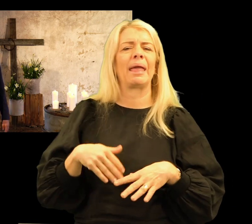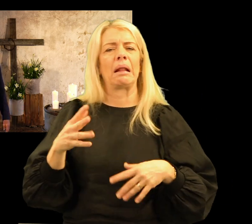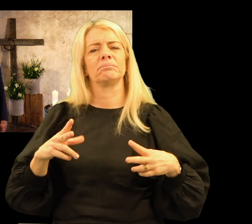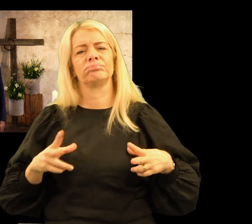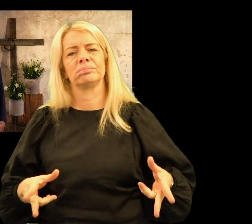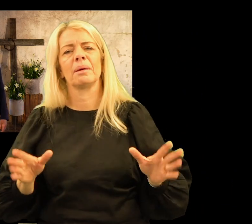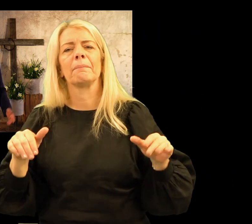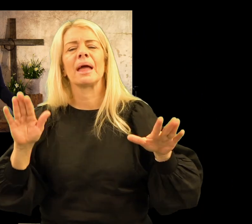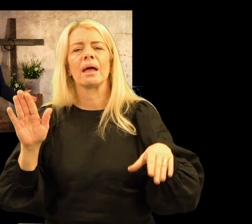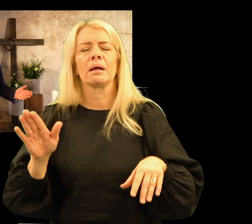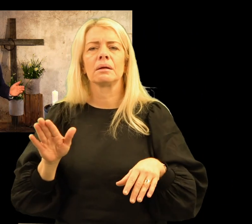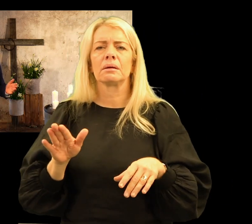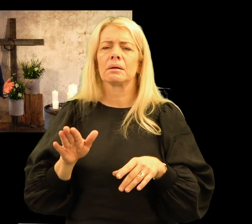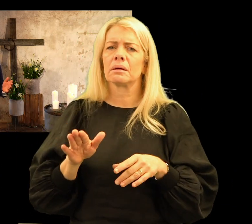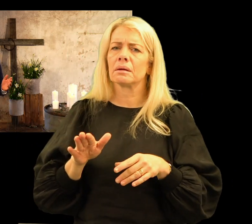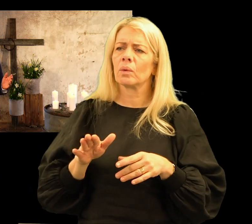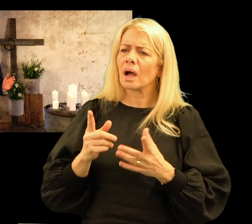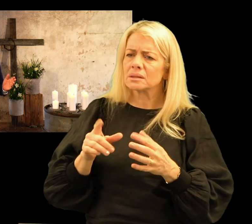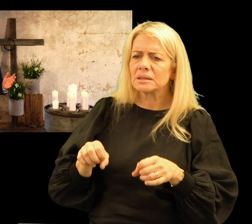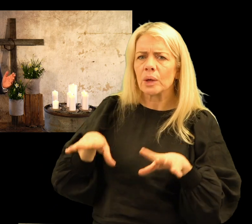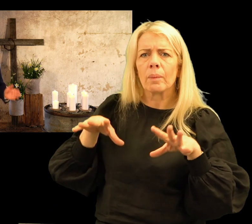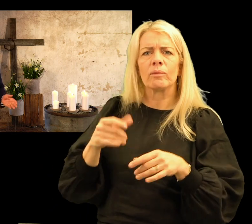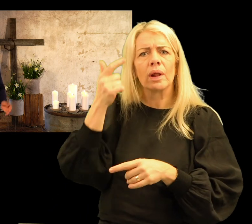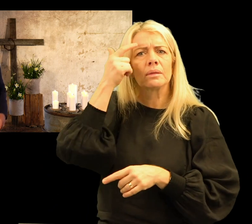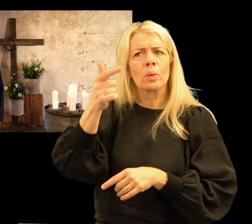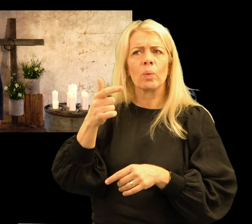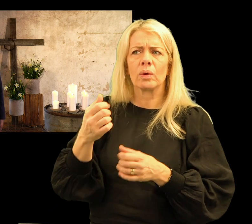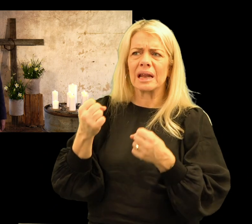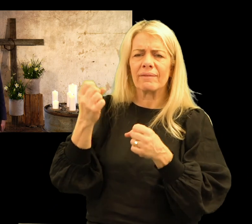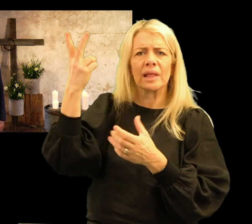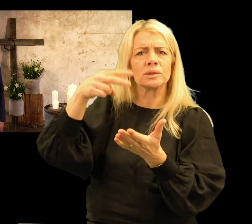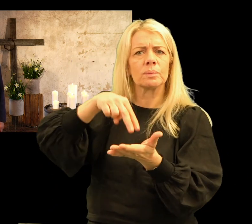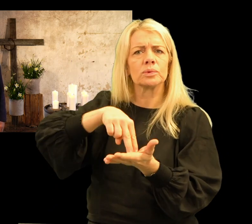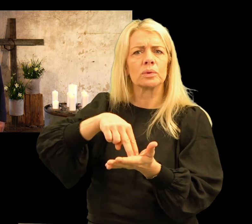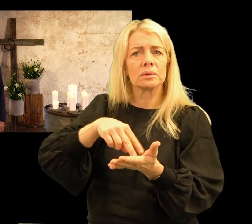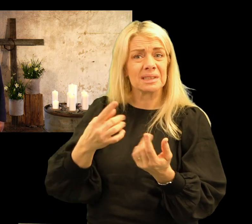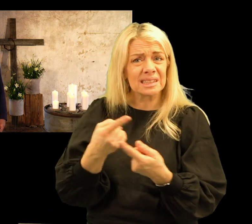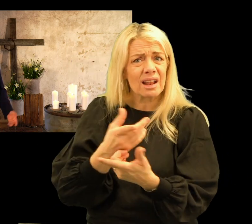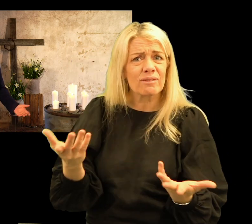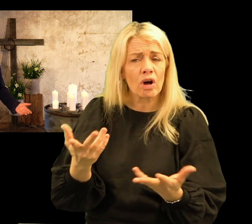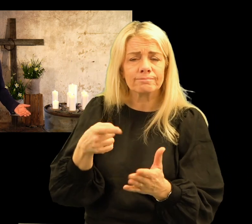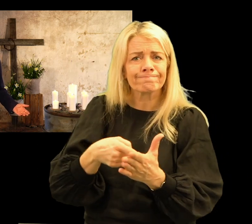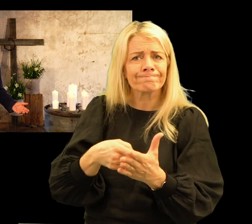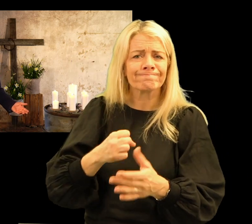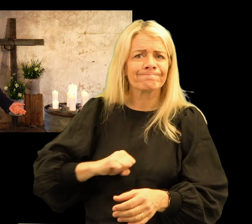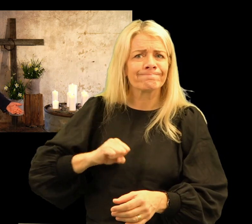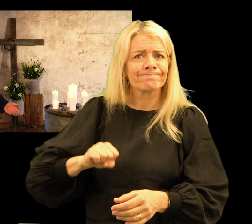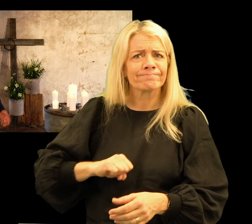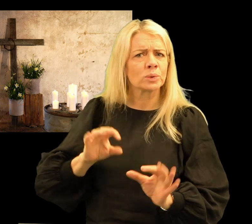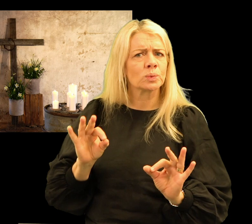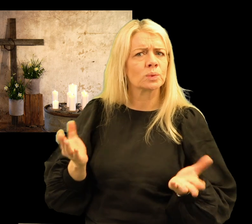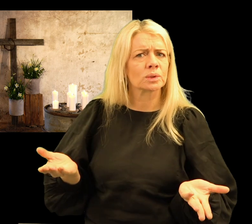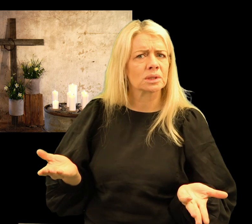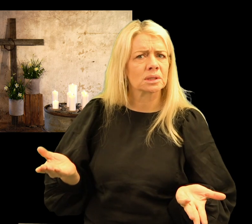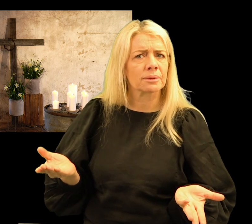taget om tron på kraften i Jesu uppståndelse. Så vad ska vi göra för att stå emot